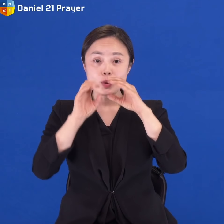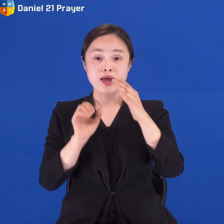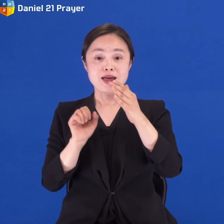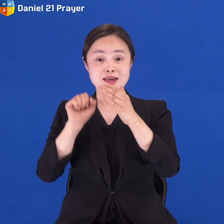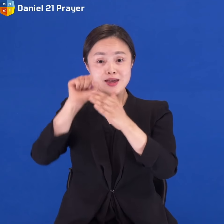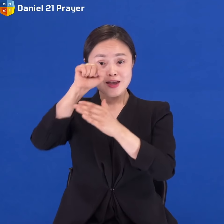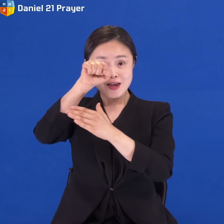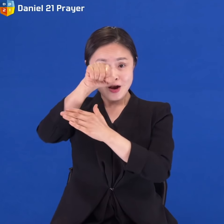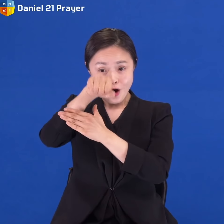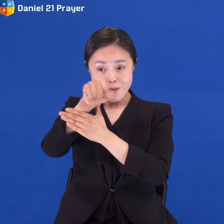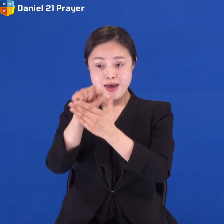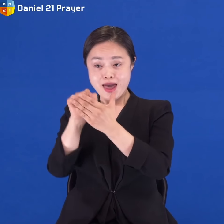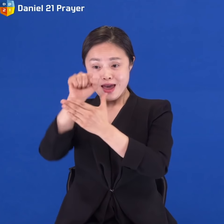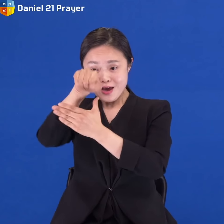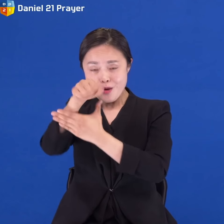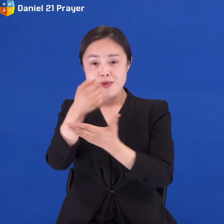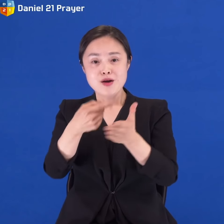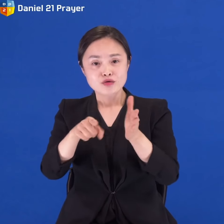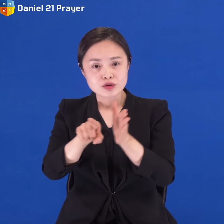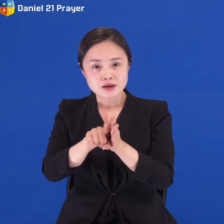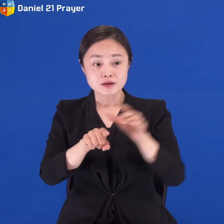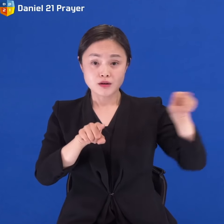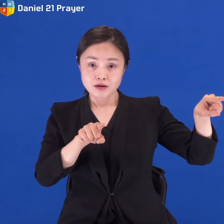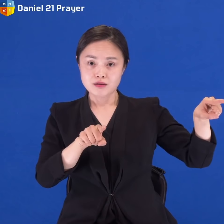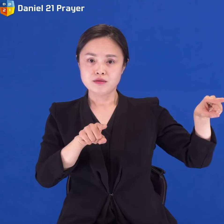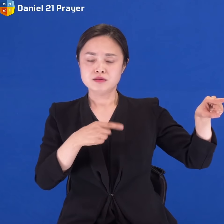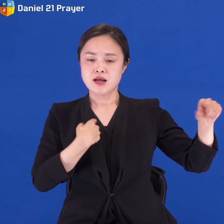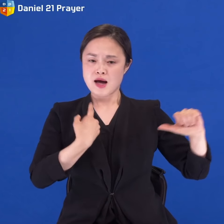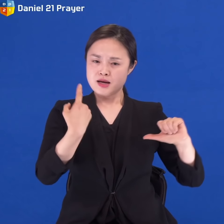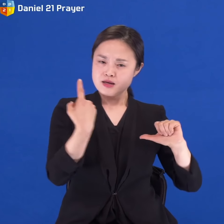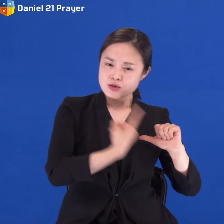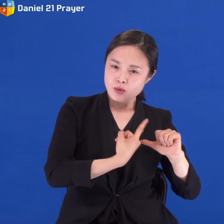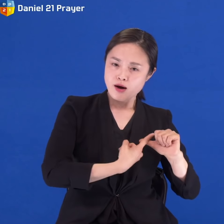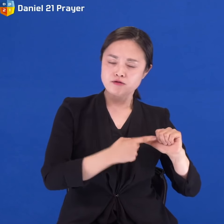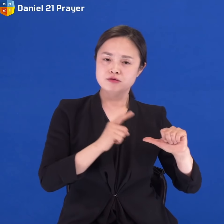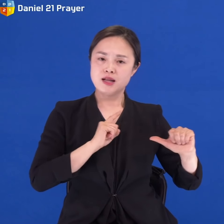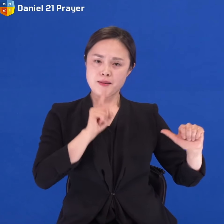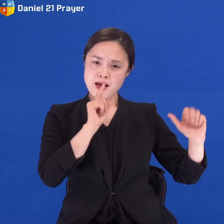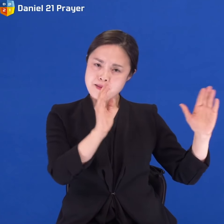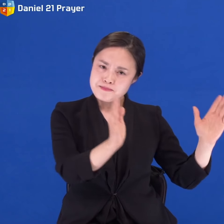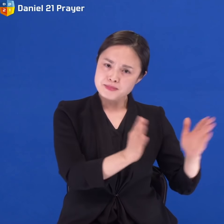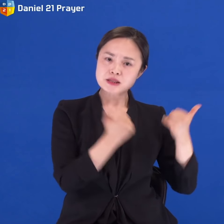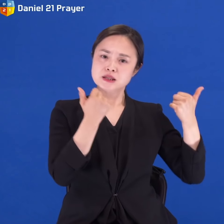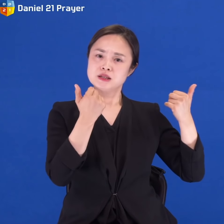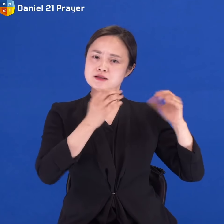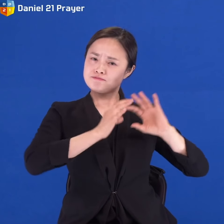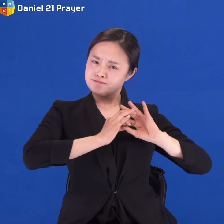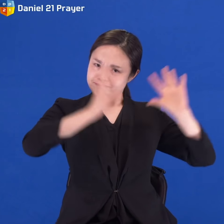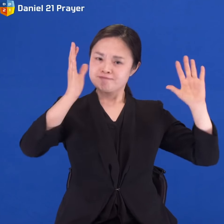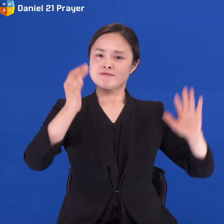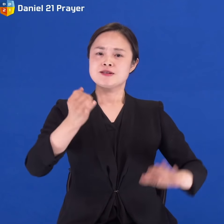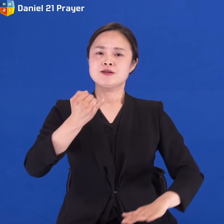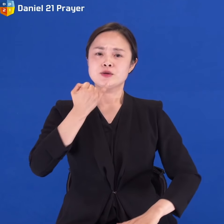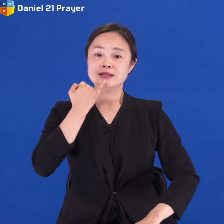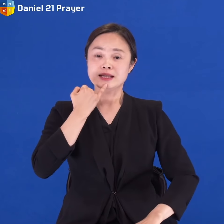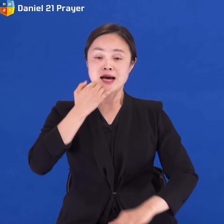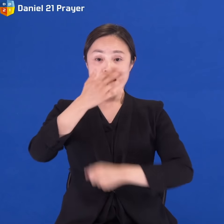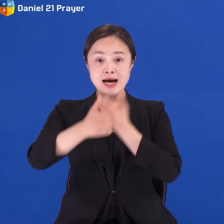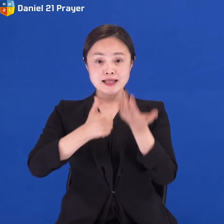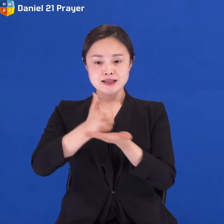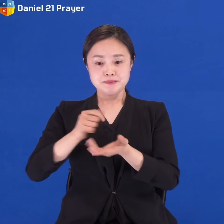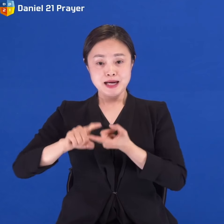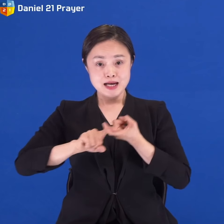하든 뒤에서 흉을 보든 나를 찌르든 그것이 하나님과 연합하는, 예수